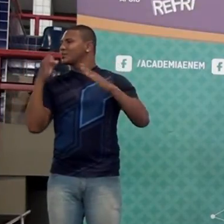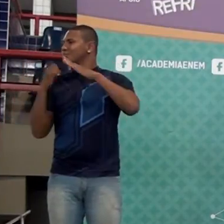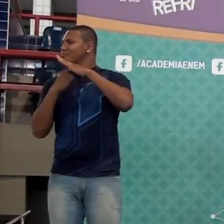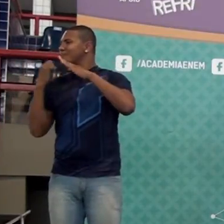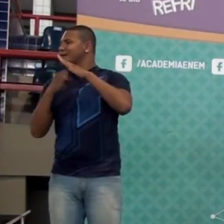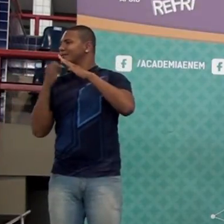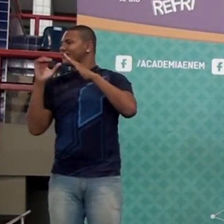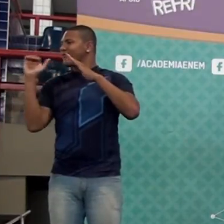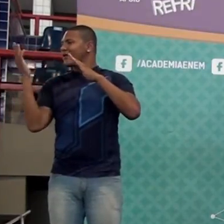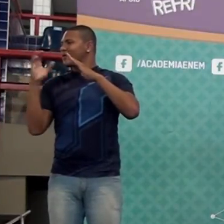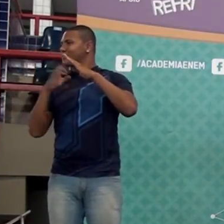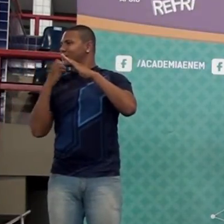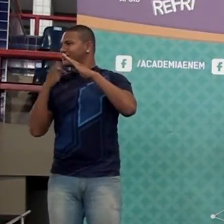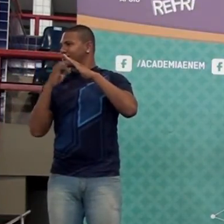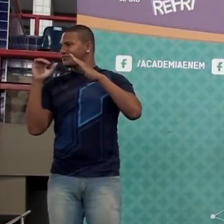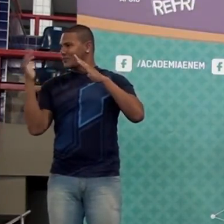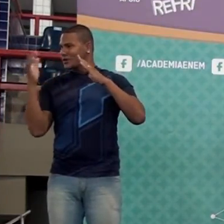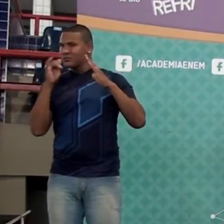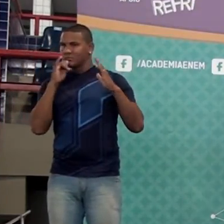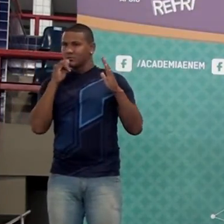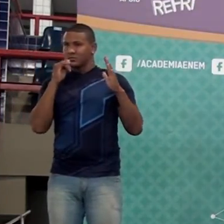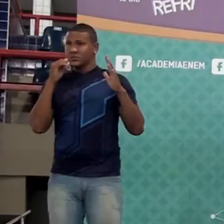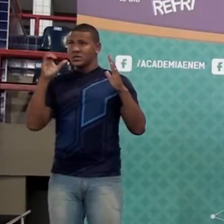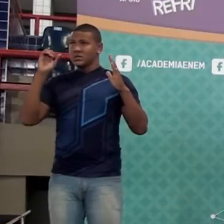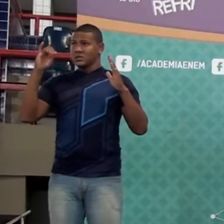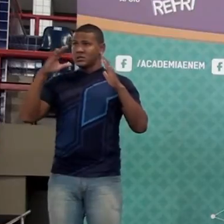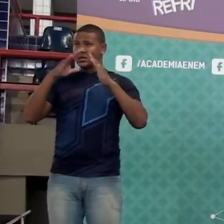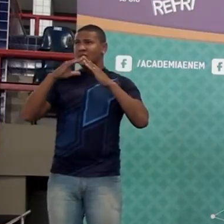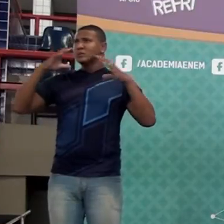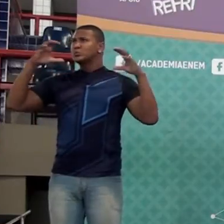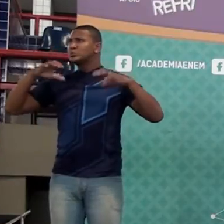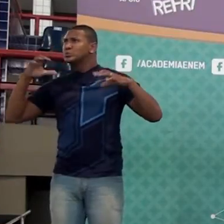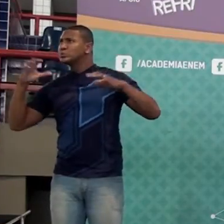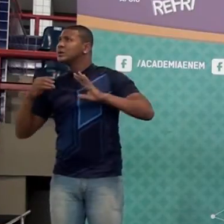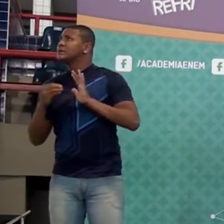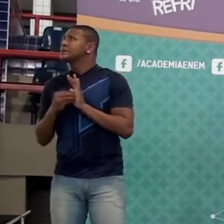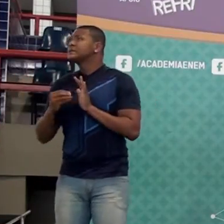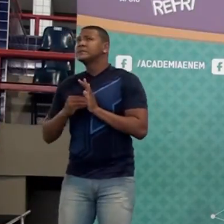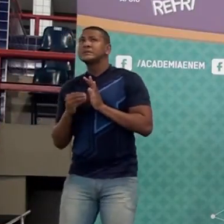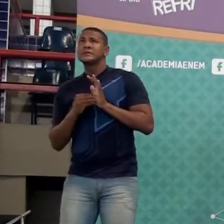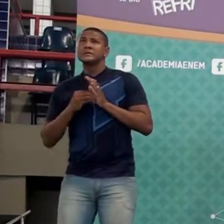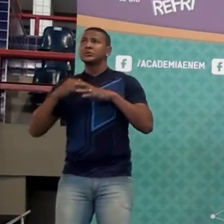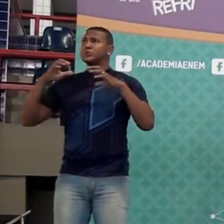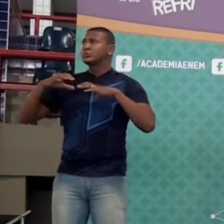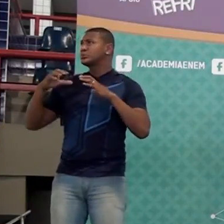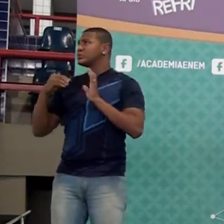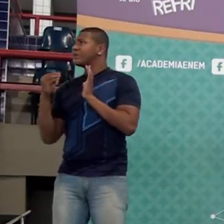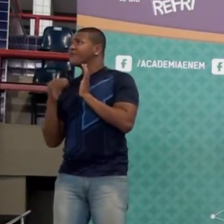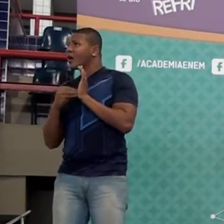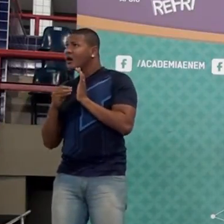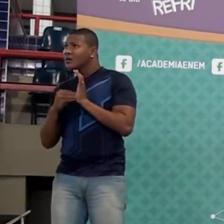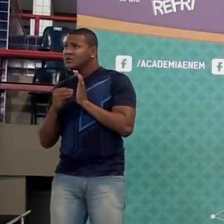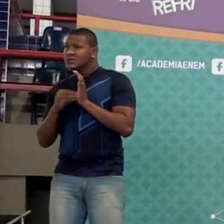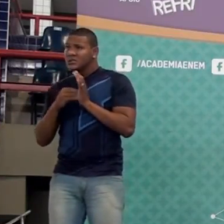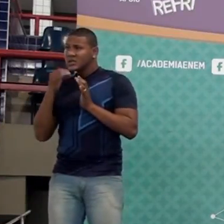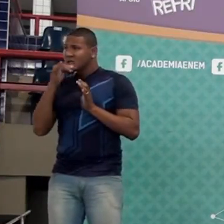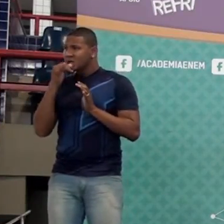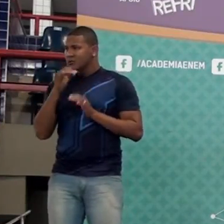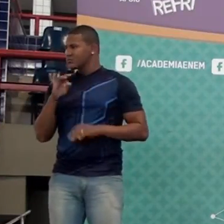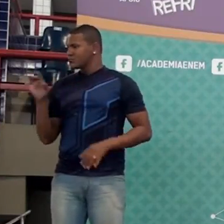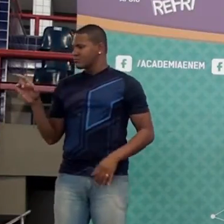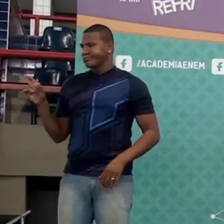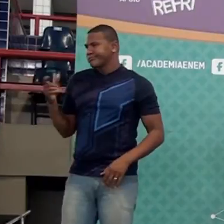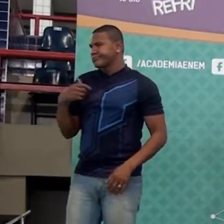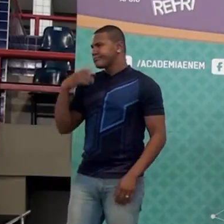certo? Se por acaso faltar energia porque choveu demais, ou que é um problema que pode acontecer, aí você muda a chavezinha lá